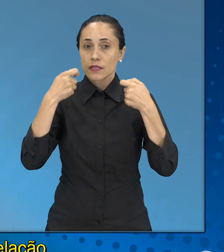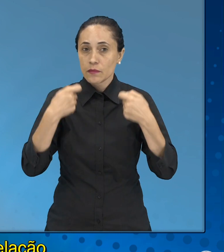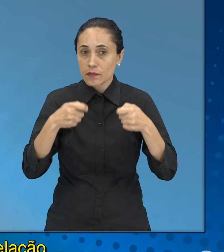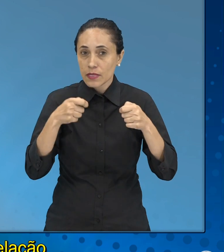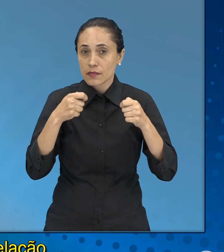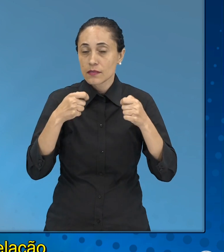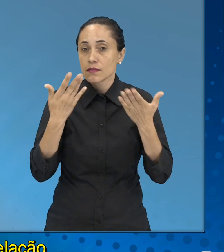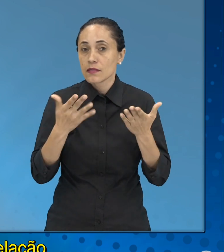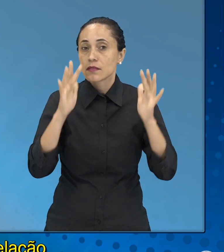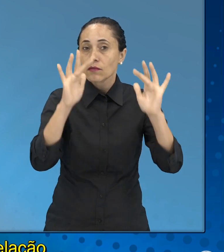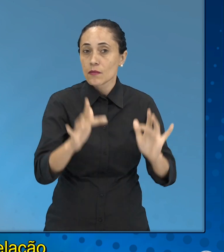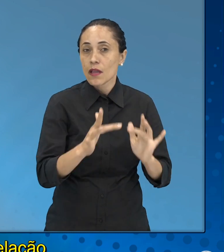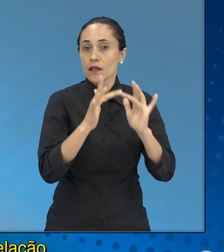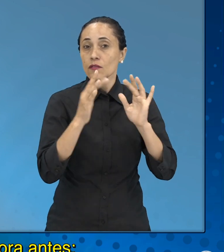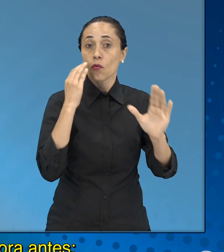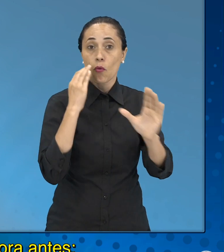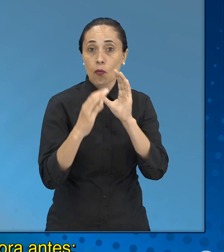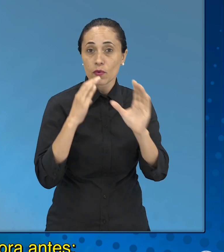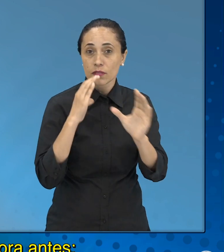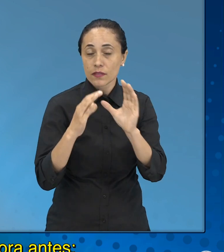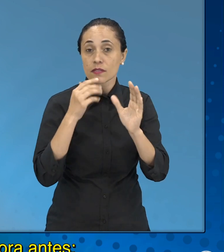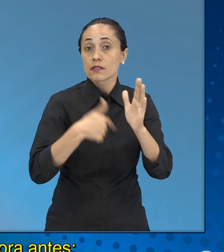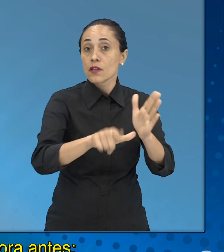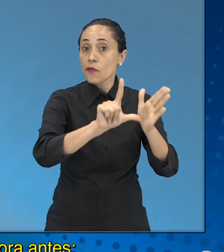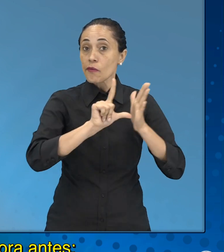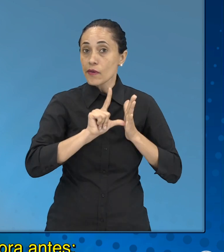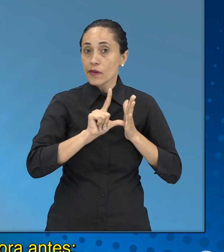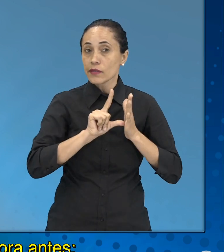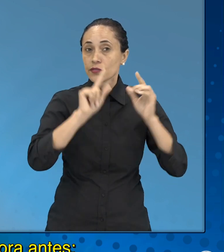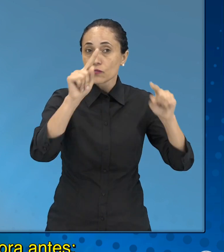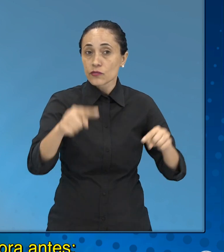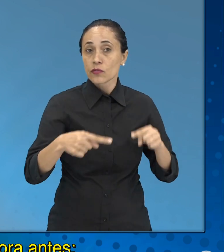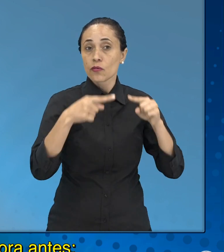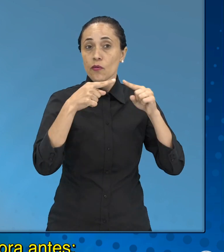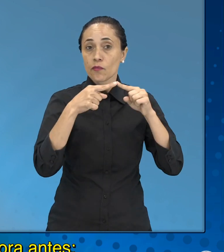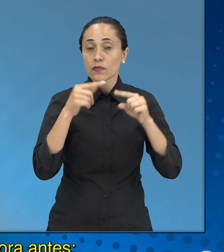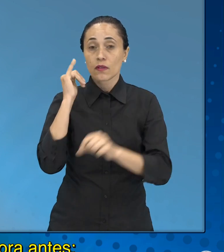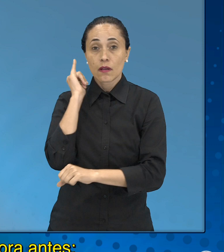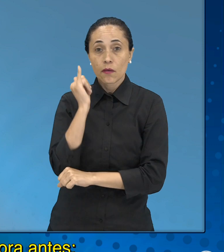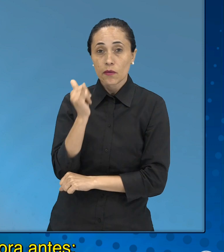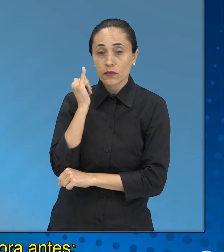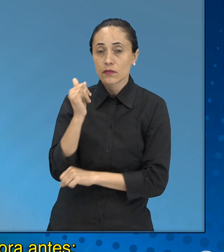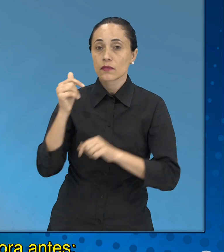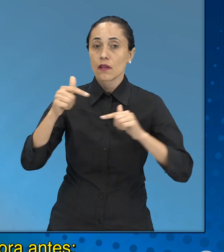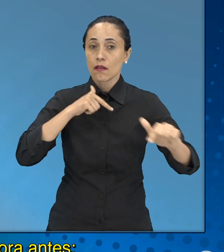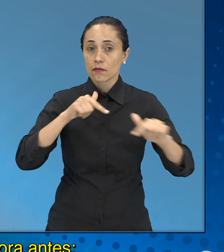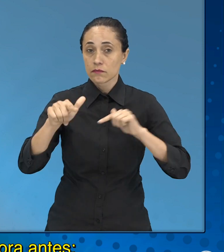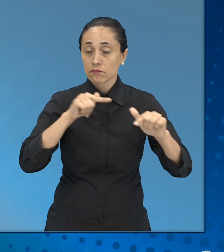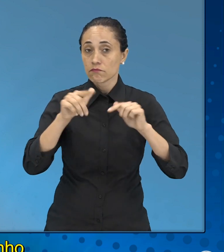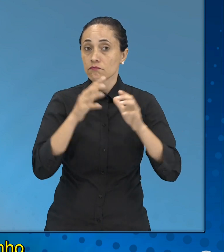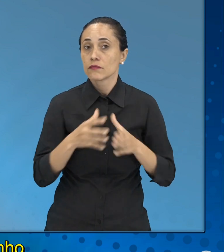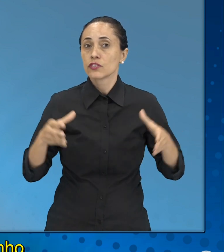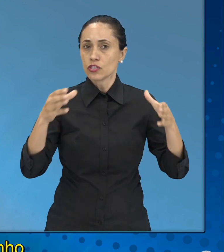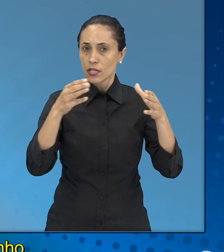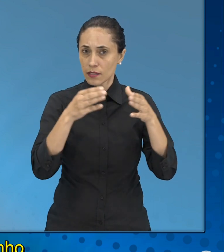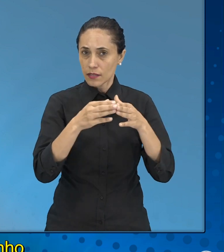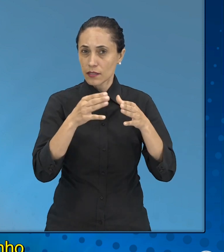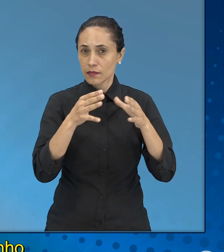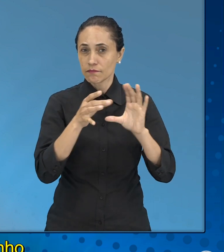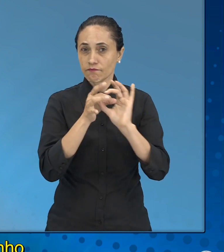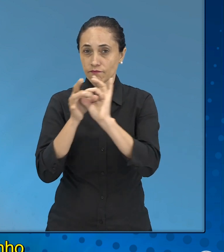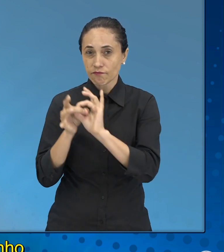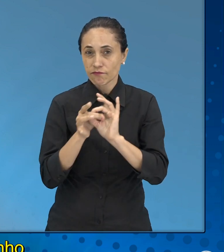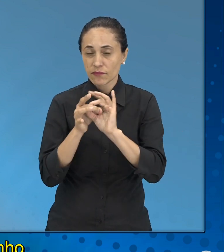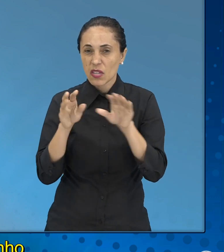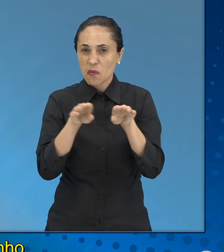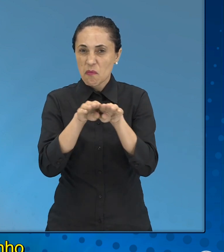relação comunicativa antecipada. Combinar com a contadora antes, trabalho de equipe, sair do